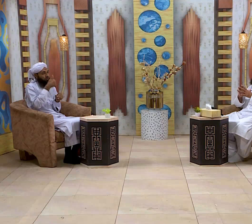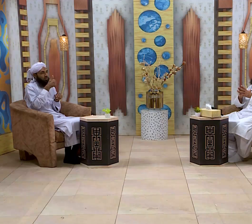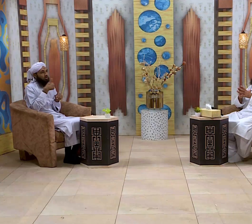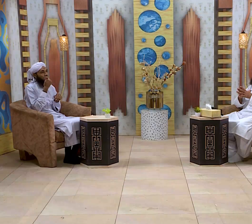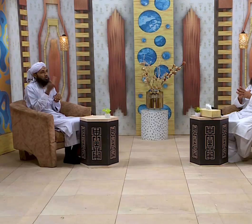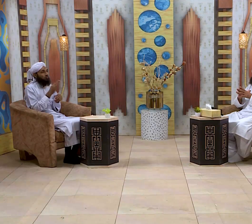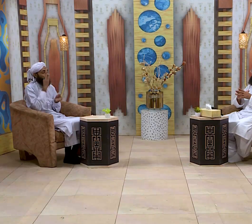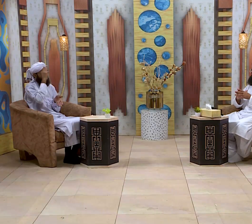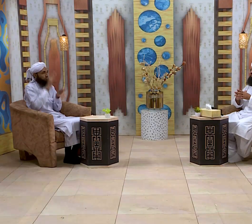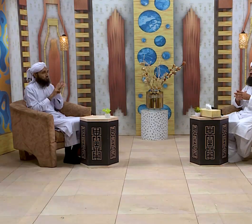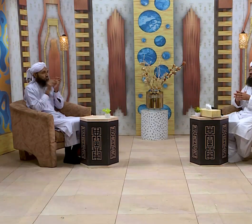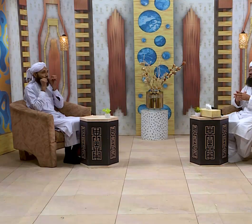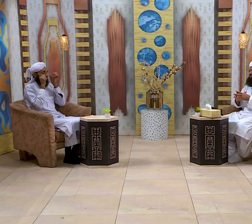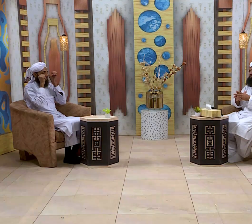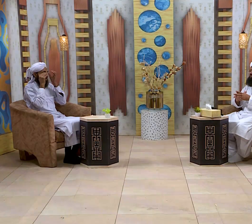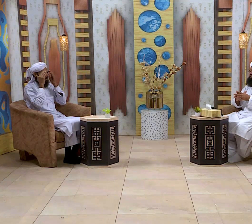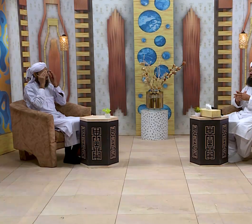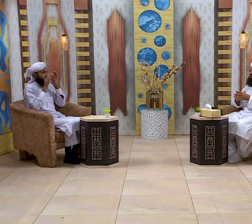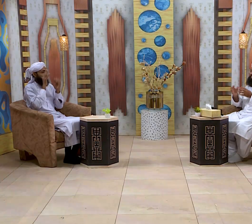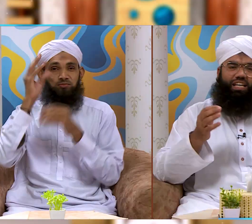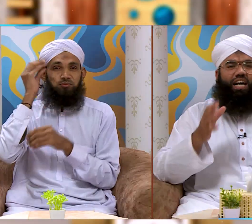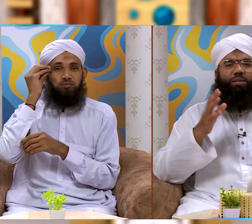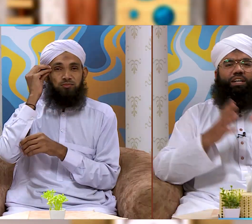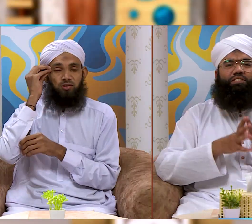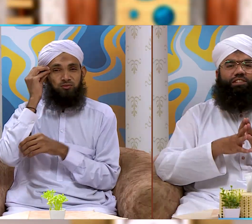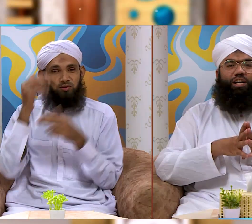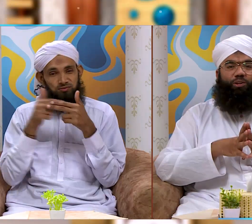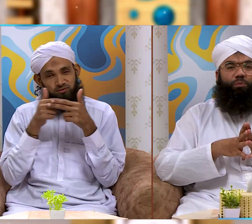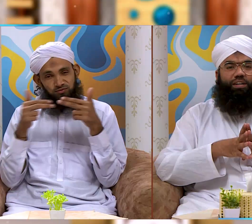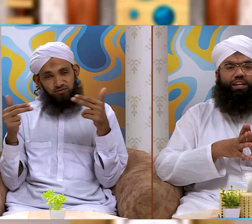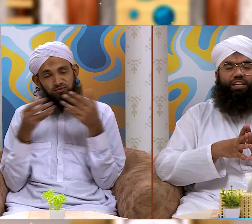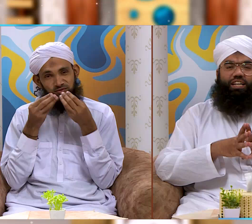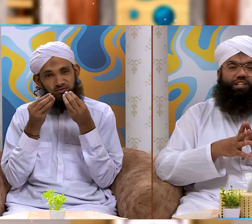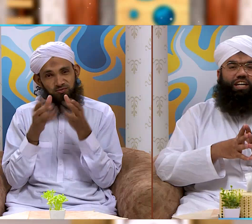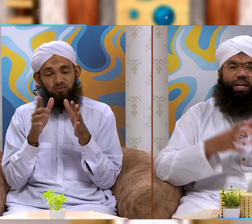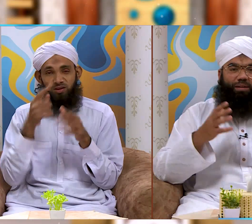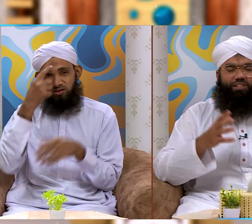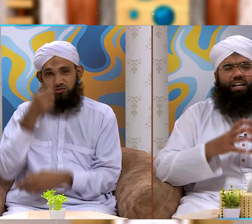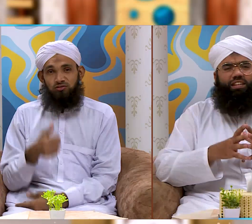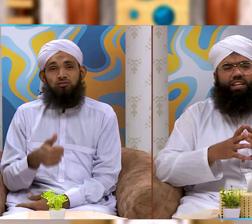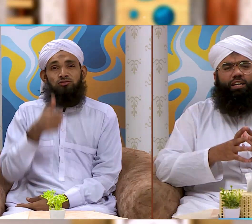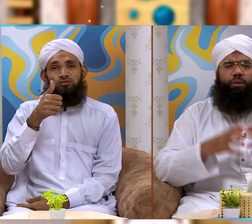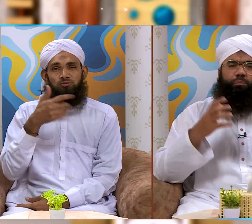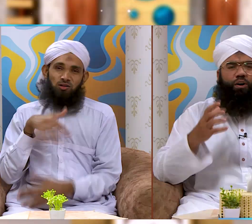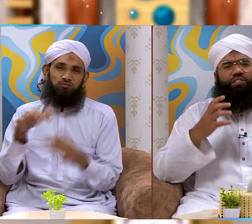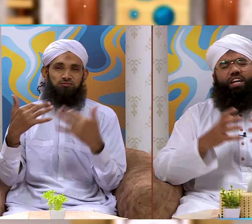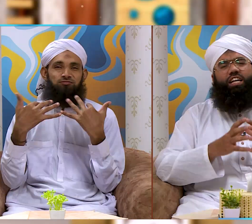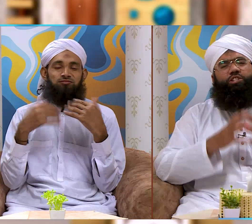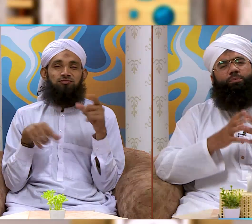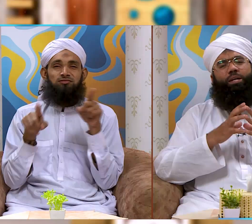مصطفیٰ صلی اللہ علیہ وآلہ وصحبہ وسلم، یہ آج ہمارے سلسلے کا ٹاپک ہے۔ انشاءاللہ ہمارے ساتھ رہیے، بہت ساری عشق بھری